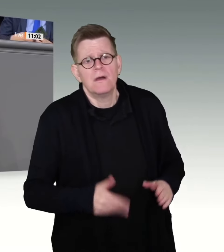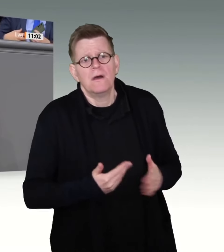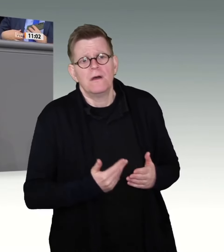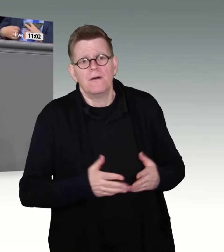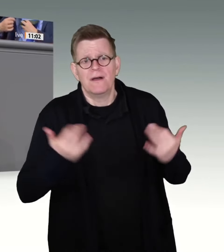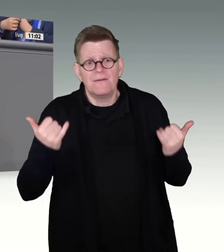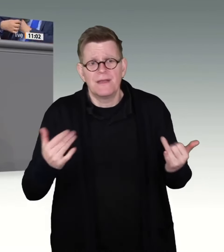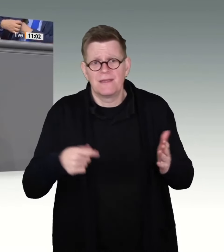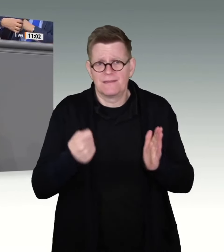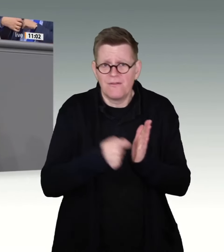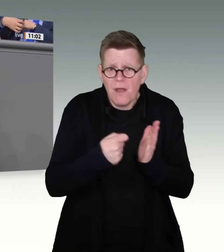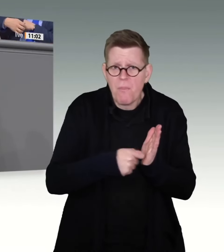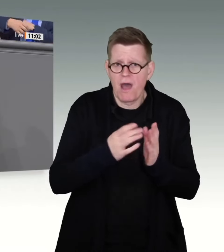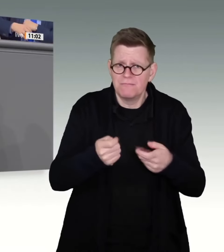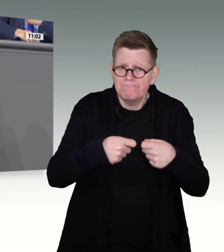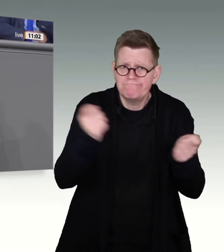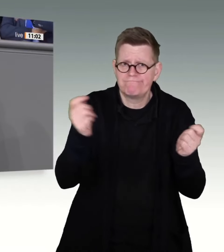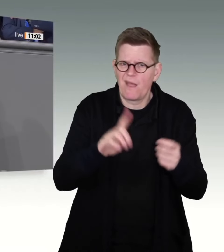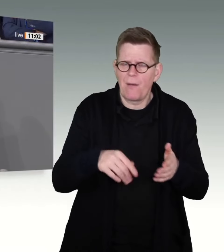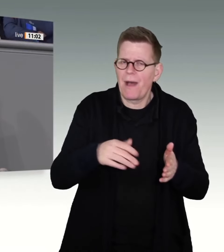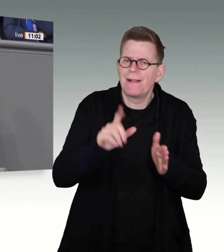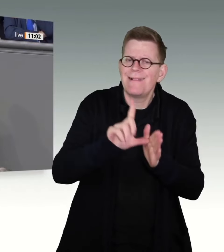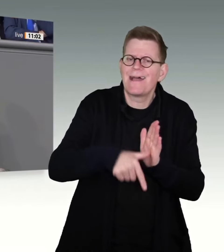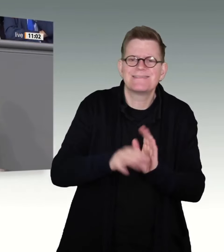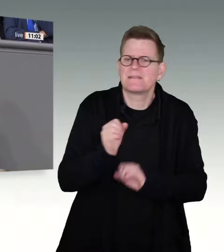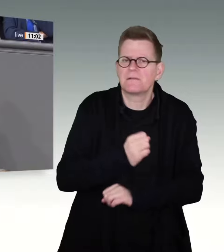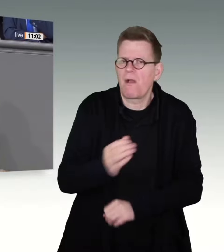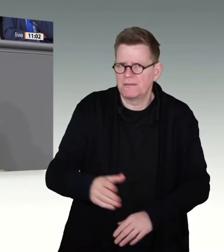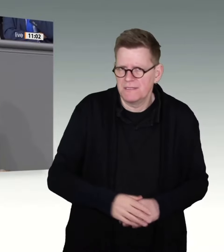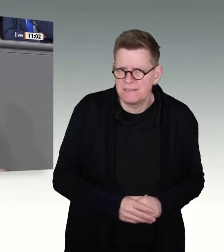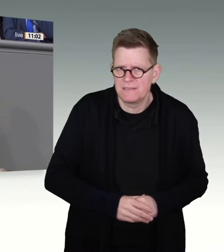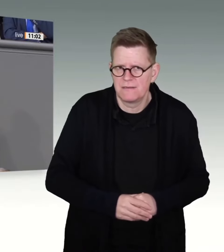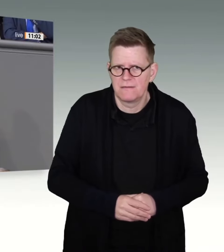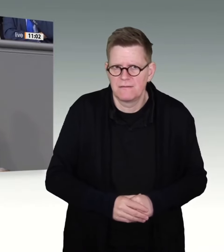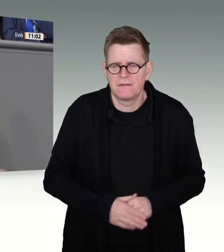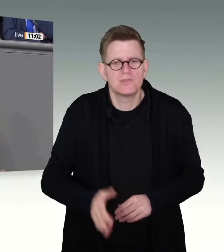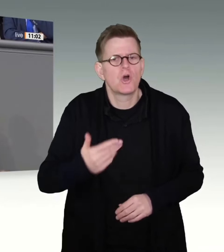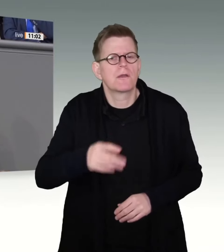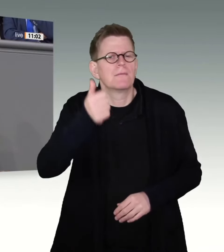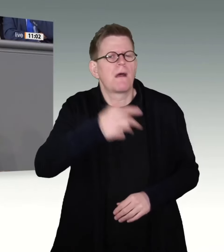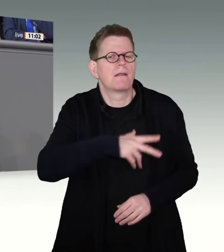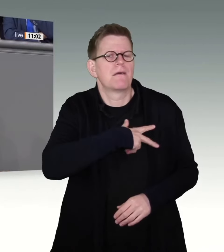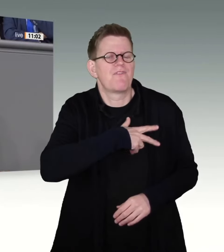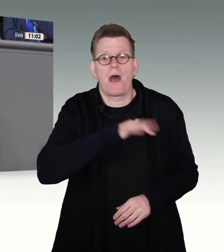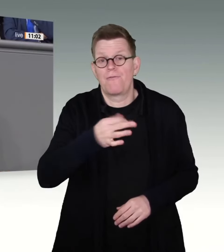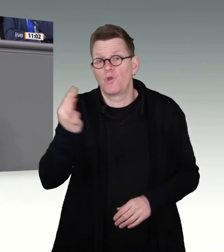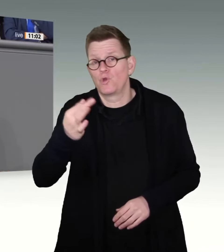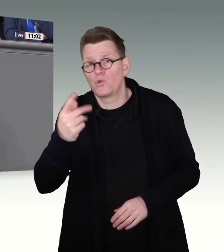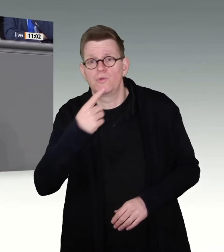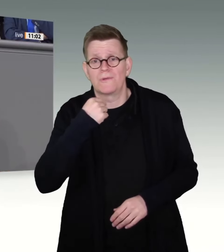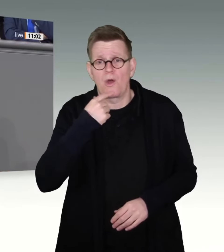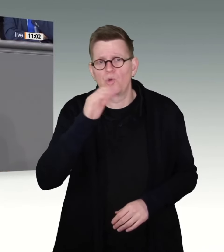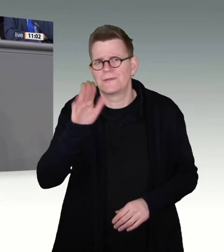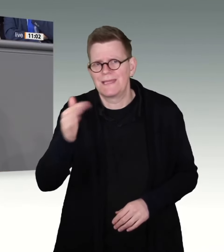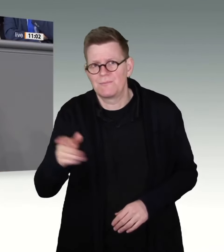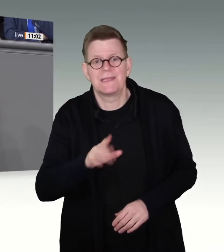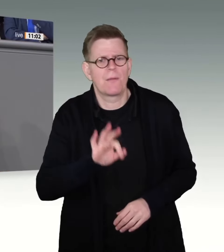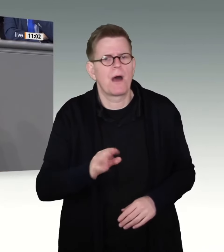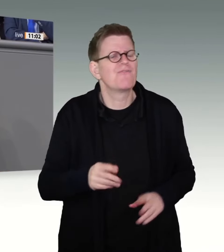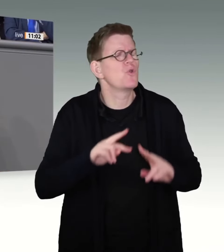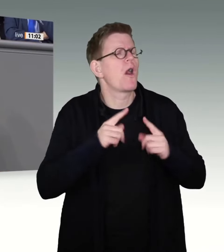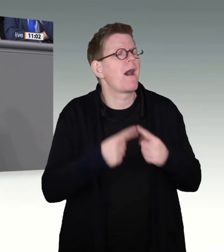vermieten, die sich eben keiner leisten kann. Es gibt eine unumstößliche Wahrheit, vielleicht nicht für die Grünen und für die Roten, aber eine gibt es für den